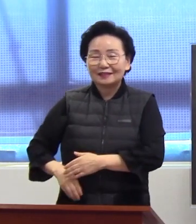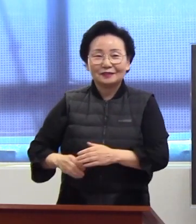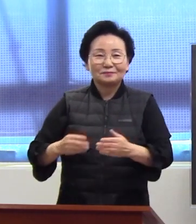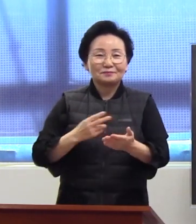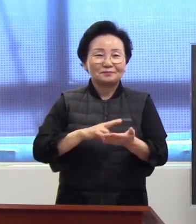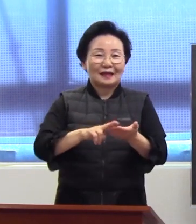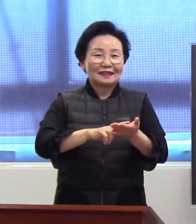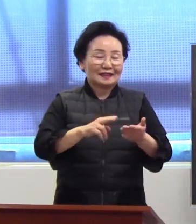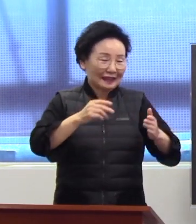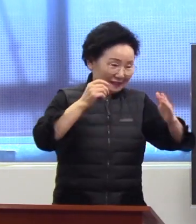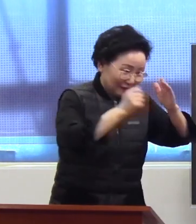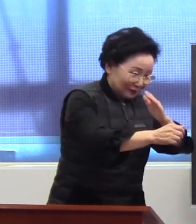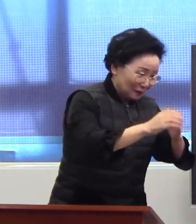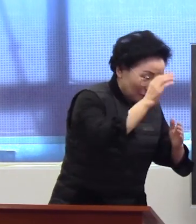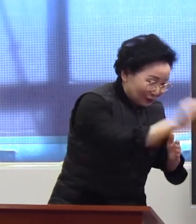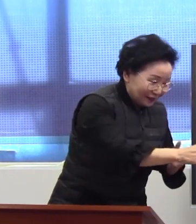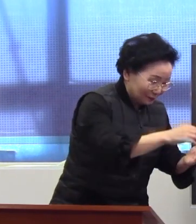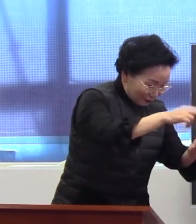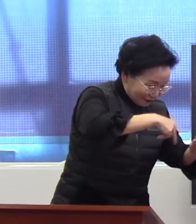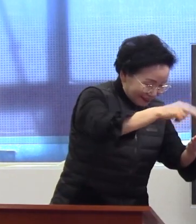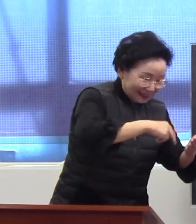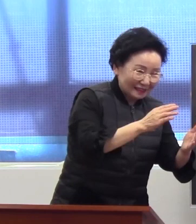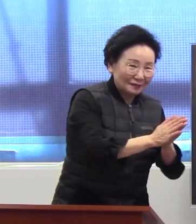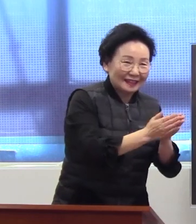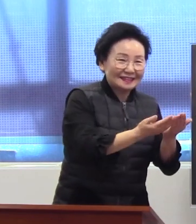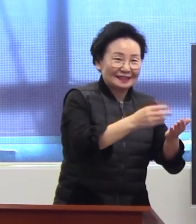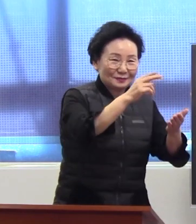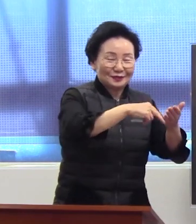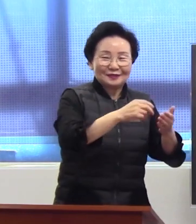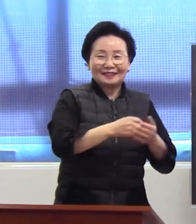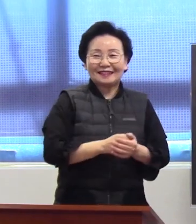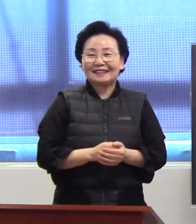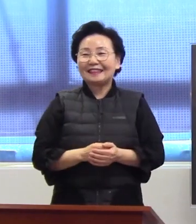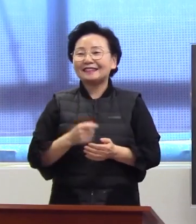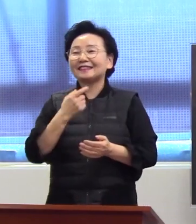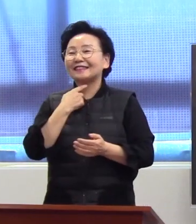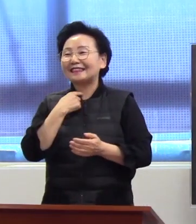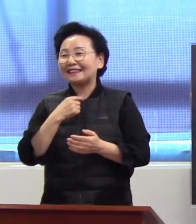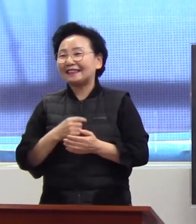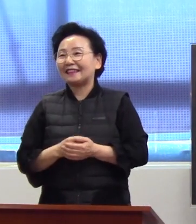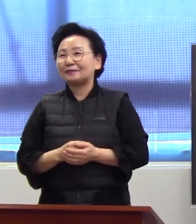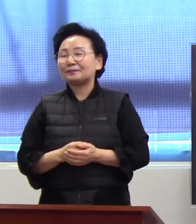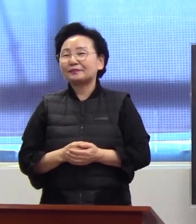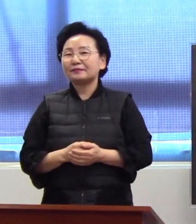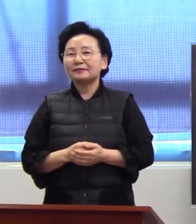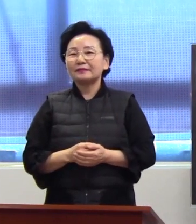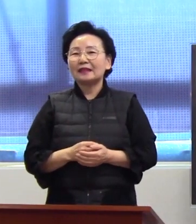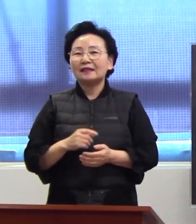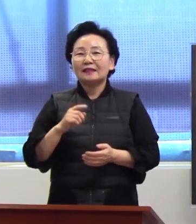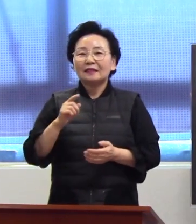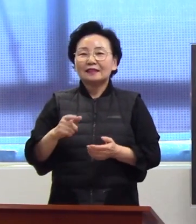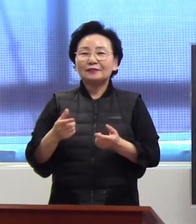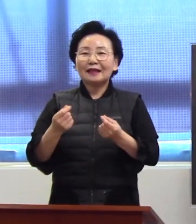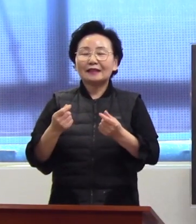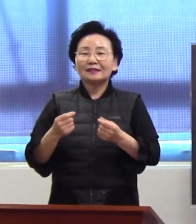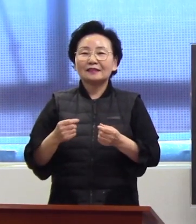가져가서 만화 가서 보는 거야. 그냥 만화책 보고 그런 적이 있는데 그와 같은